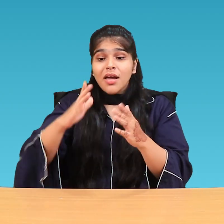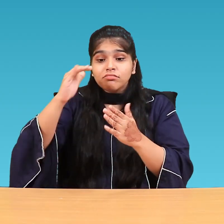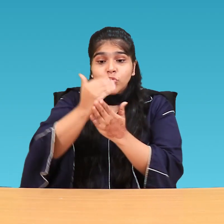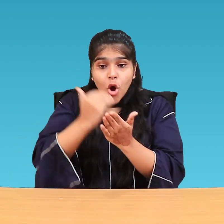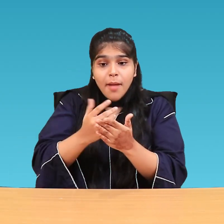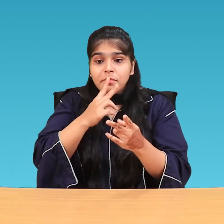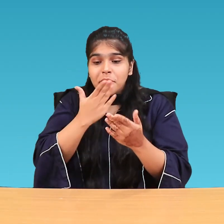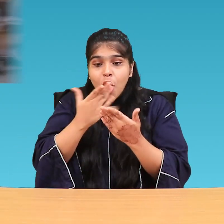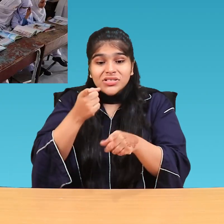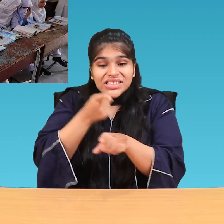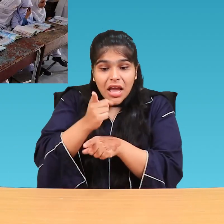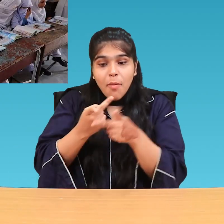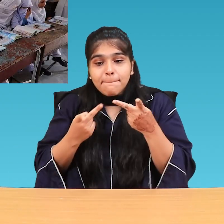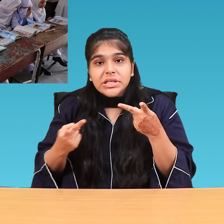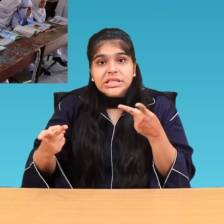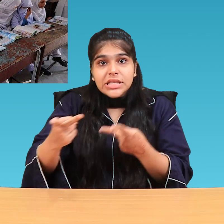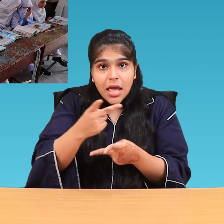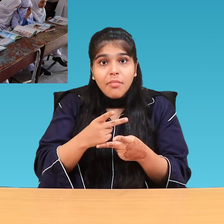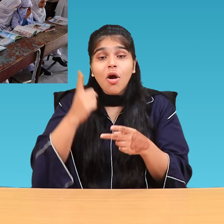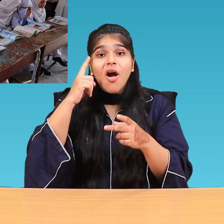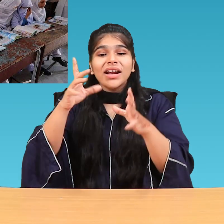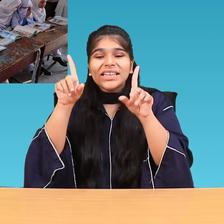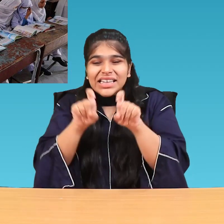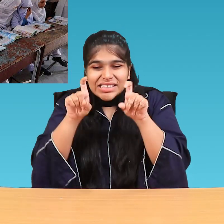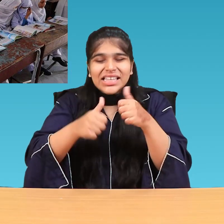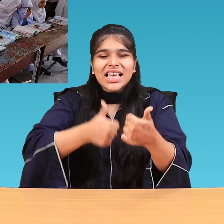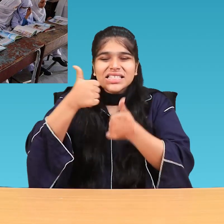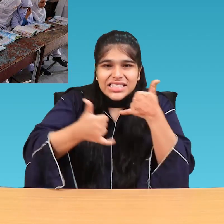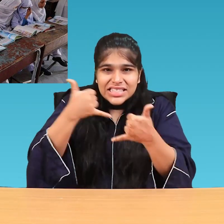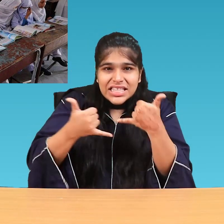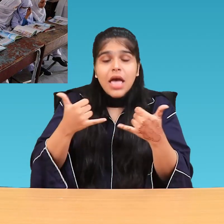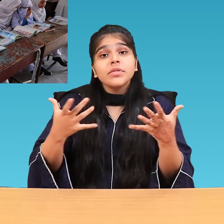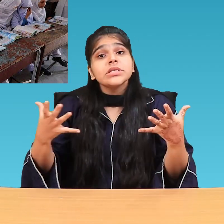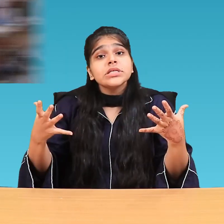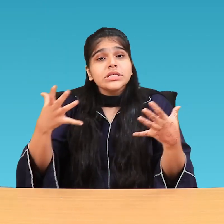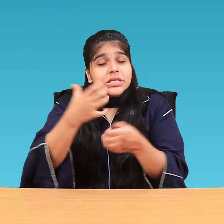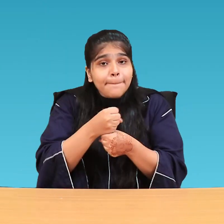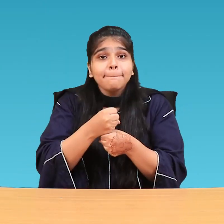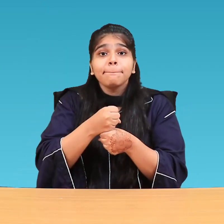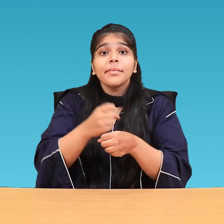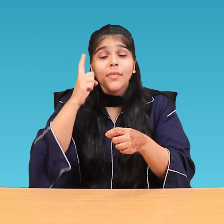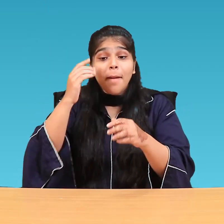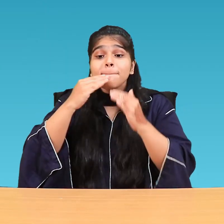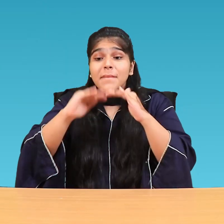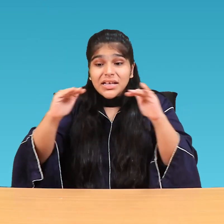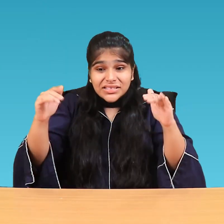का तरीका और असेसमेंट्स, एग्जाम्स जितने भी स्टूडेंट्स को देखने के